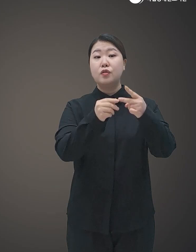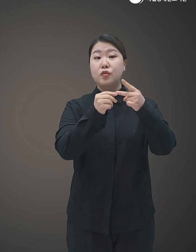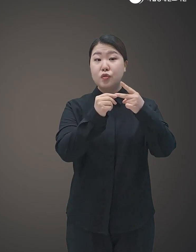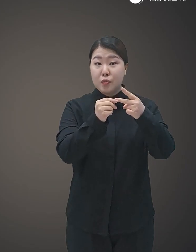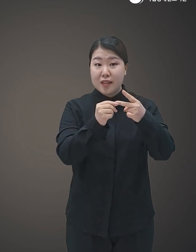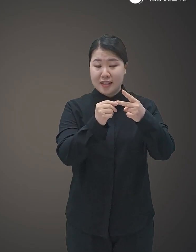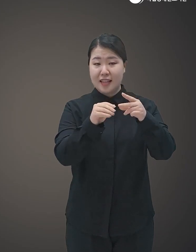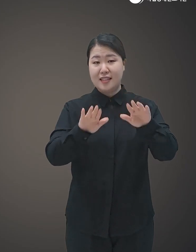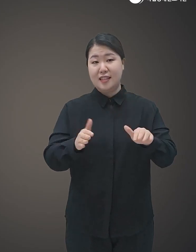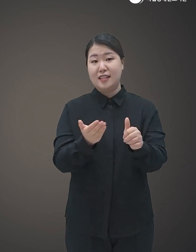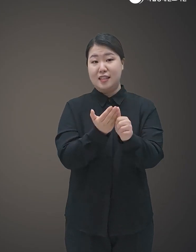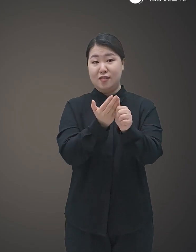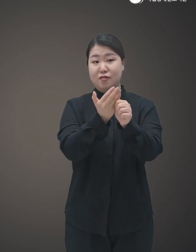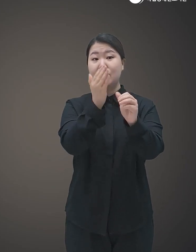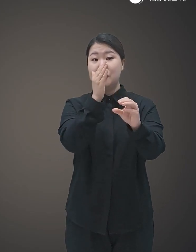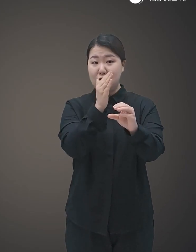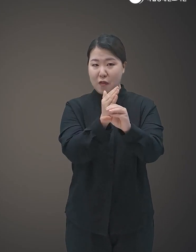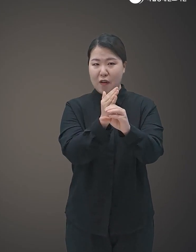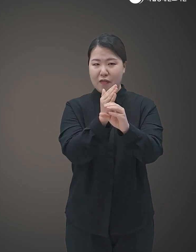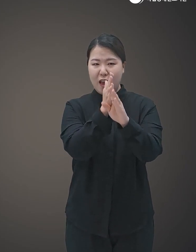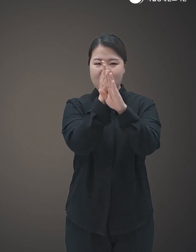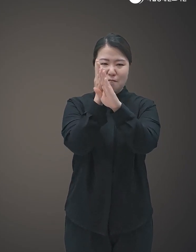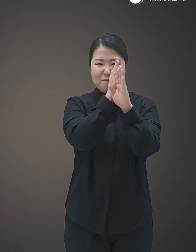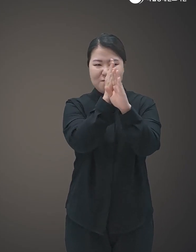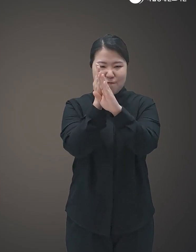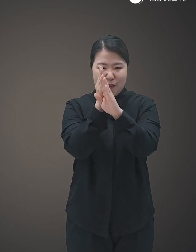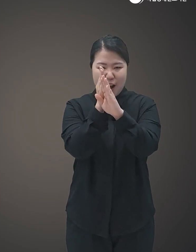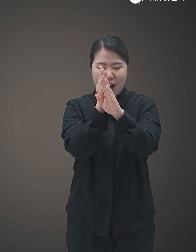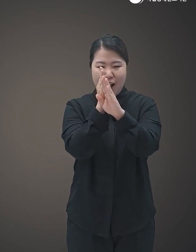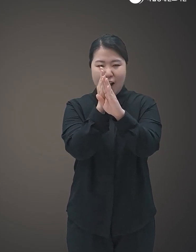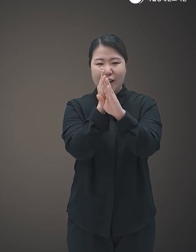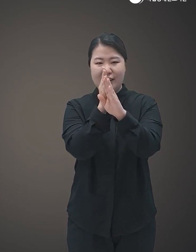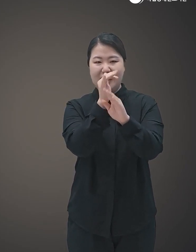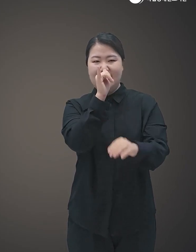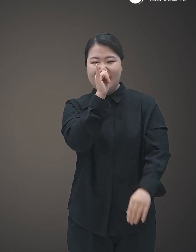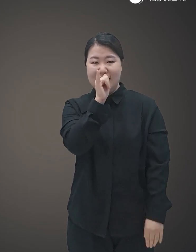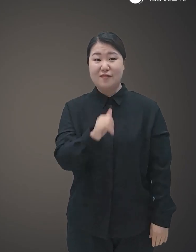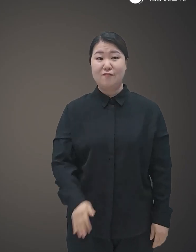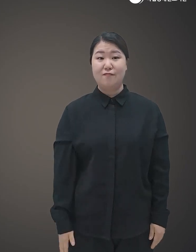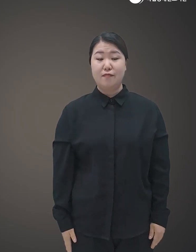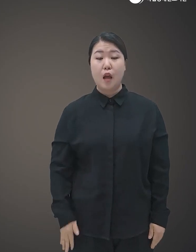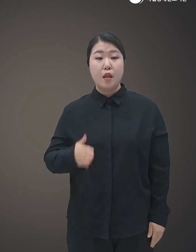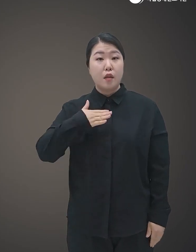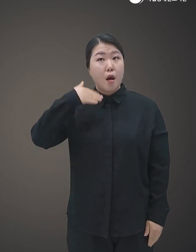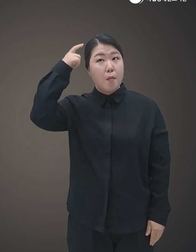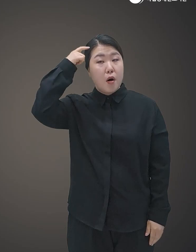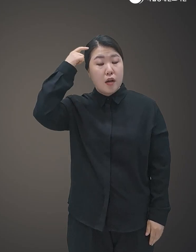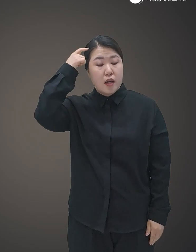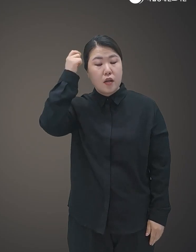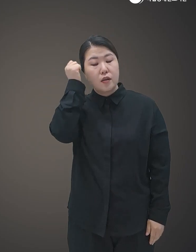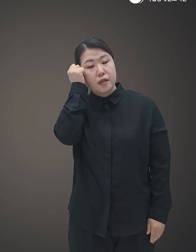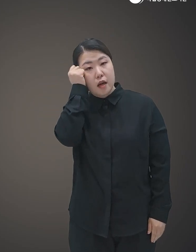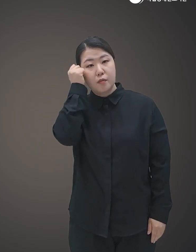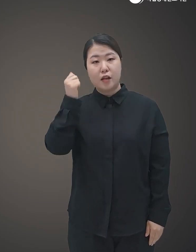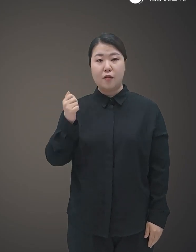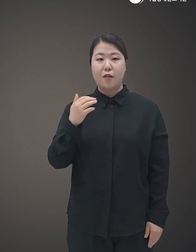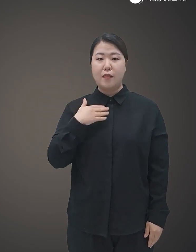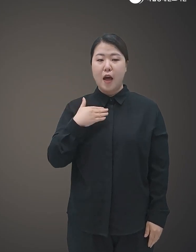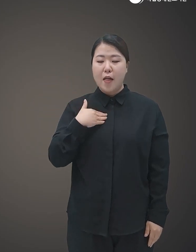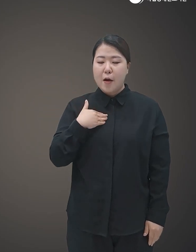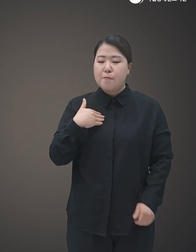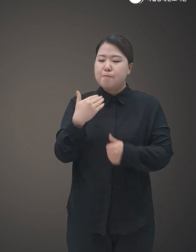지금 키우는 치킨은 악랄한 두 얼굴의 꼬마 악당이에요. 내 머리 위에서 잠을 자고 쓰다듬어 달라고